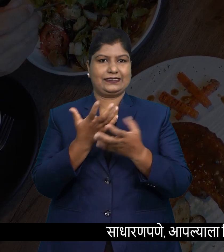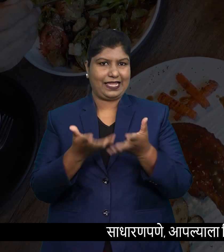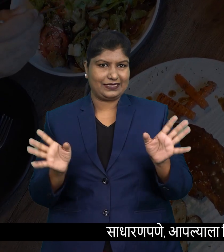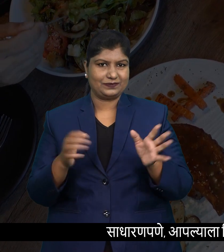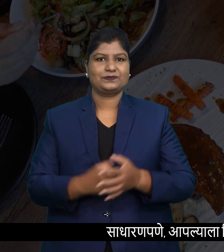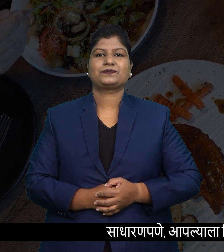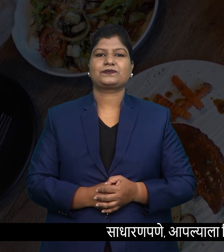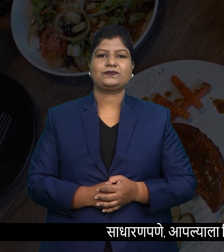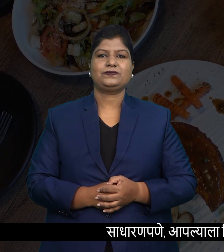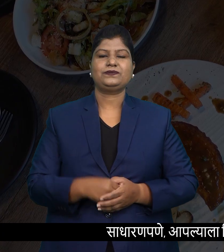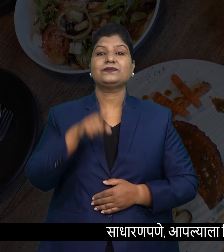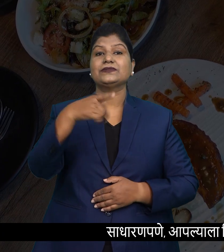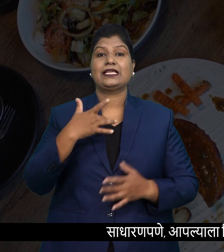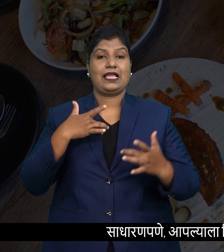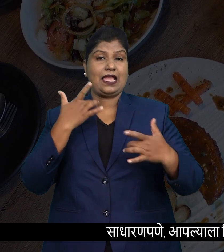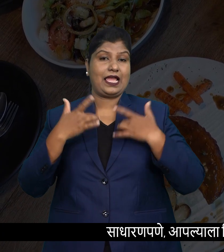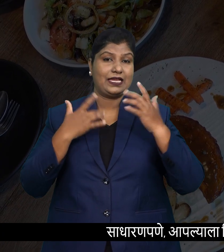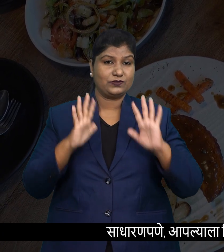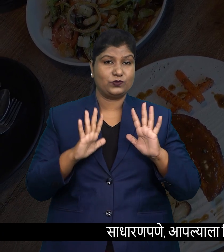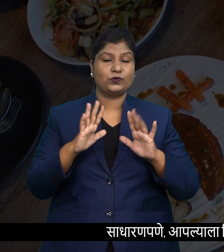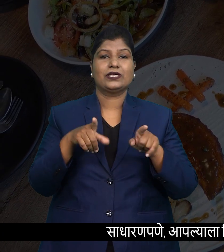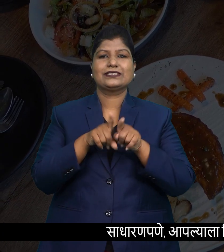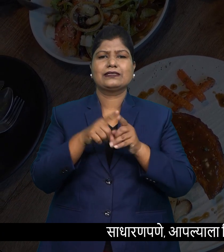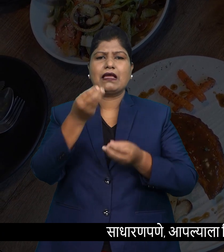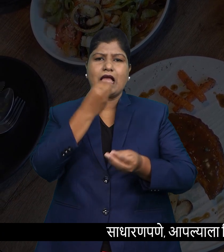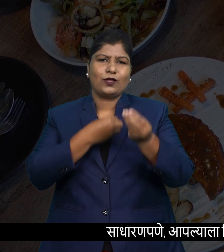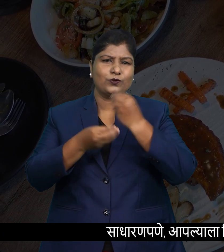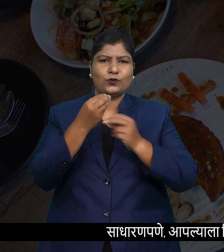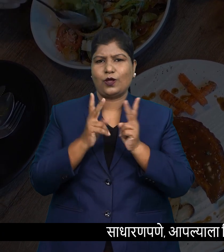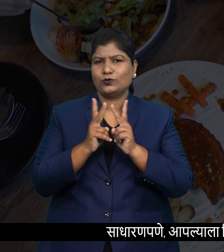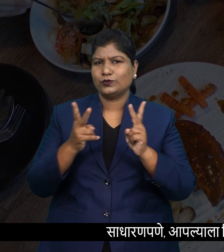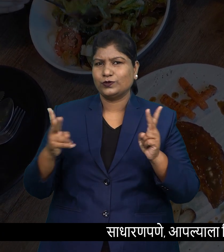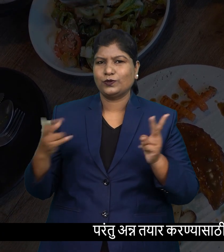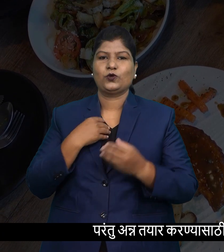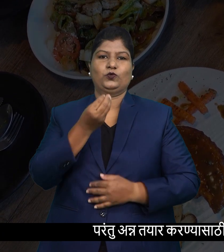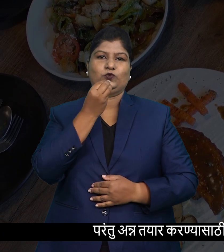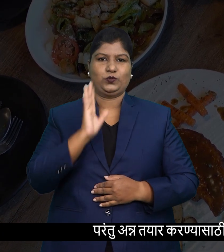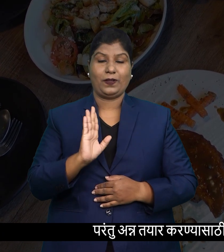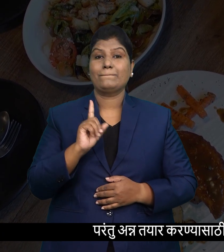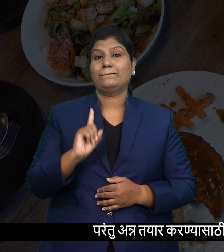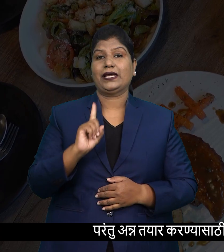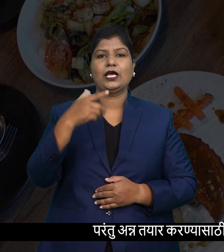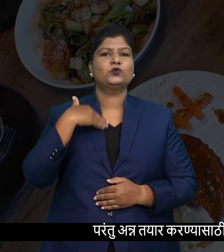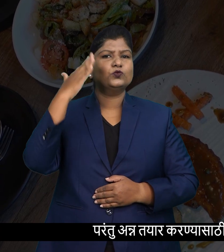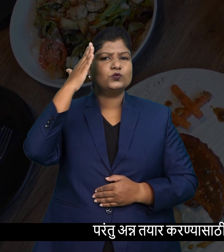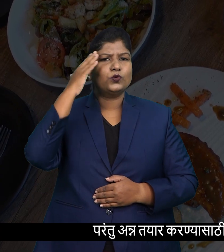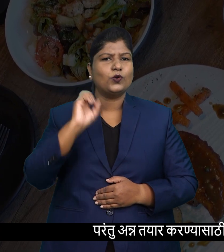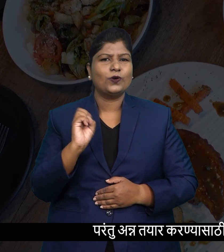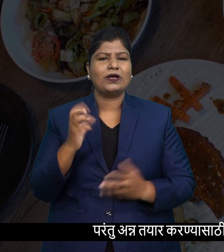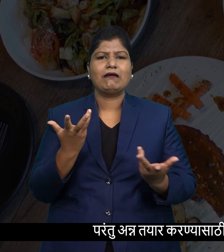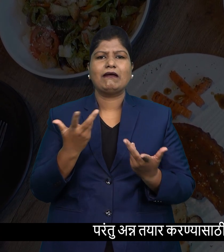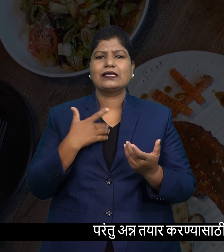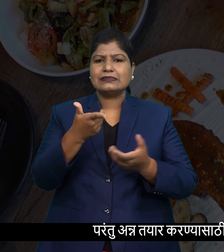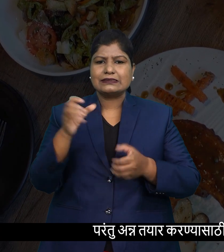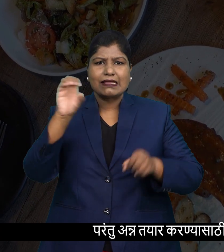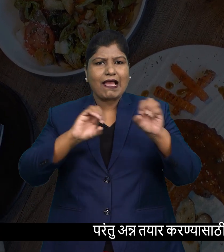साधारणपणे आपल्याला विविध प्रकारचे अन्न खाण्यात रस असतो, परंतु अन्न तयार